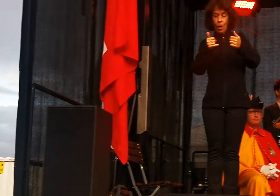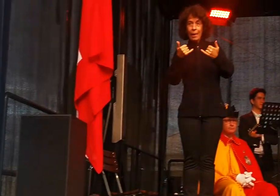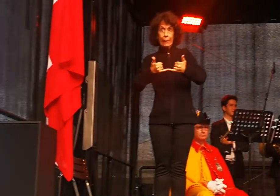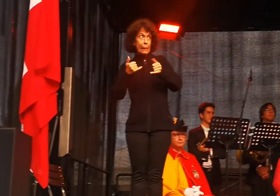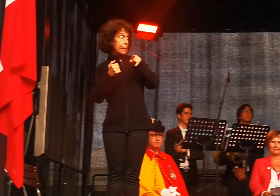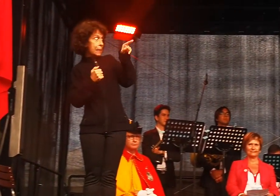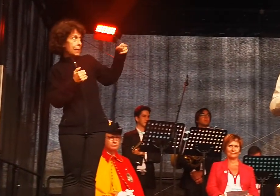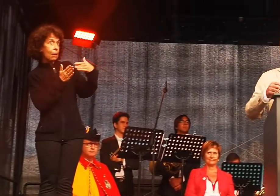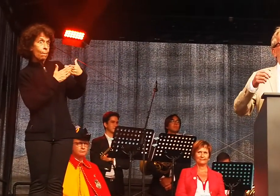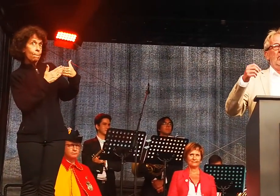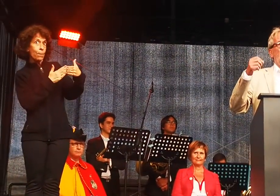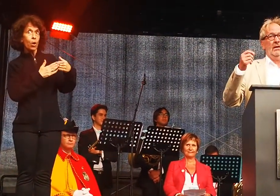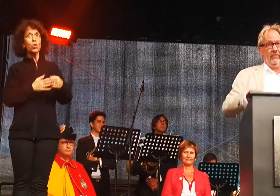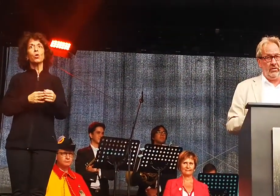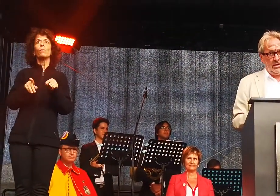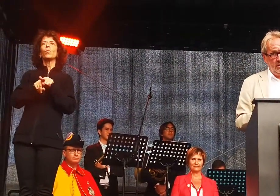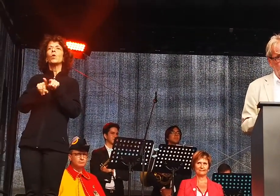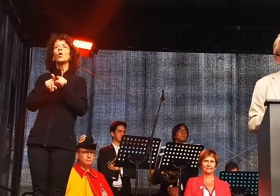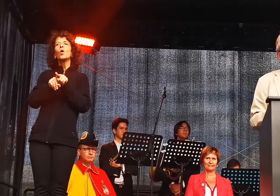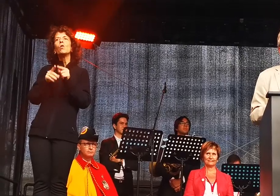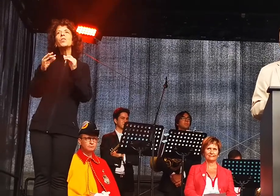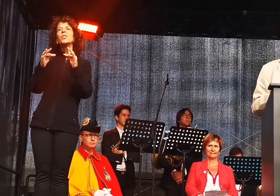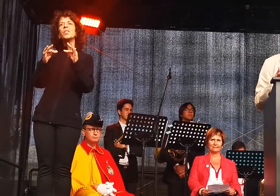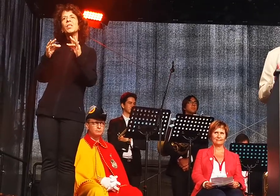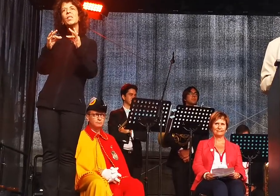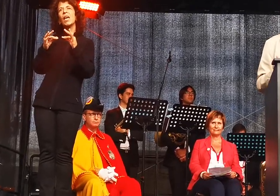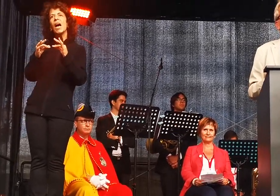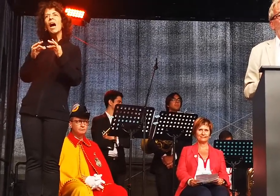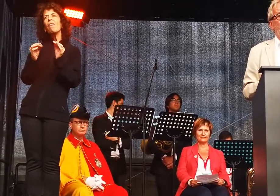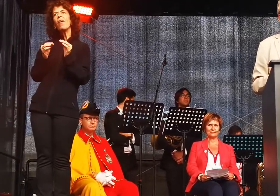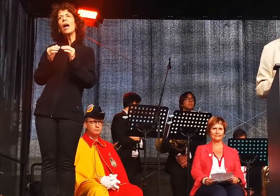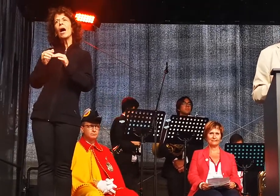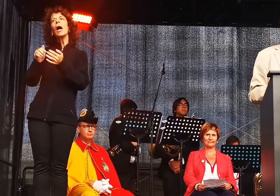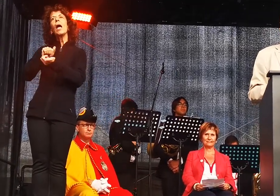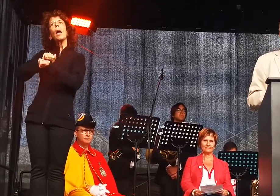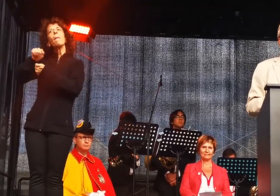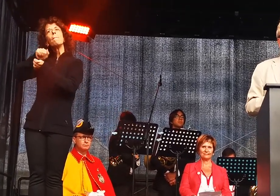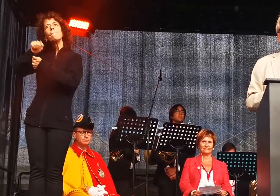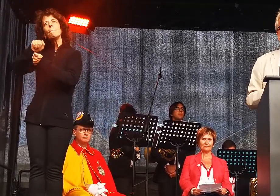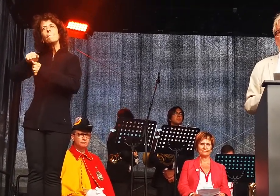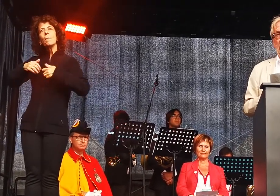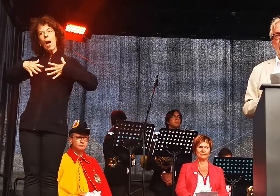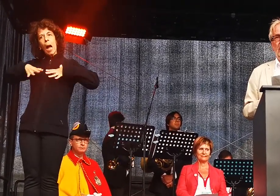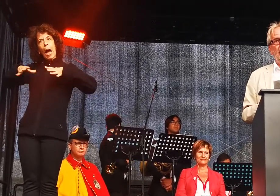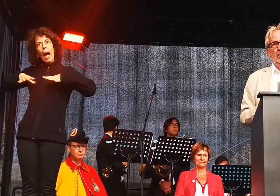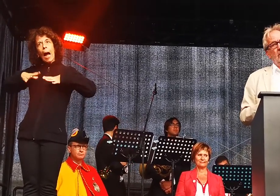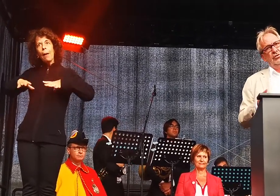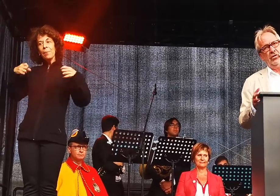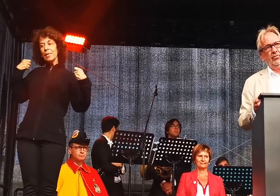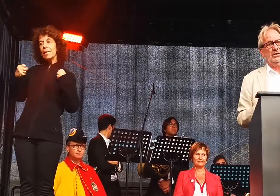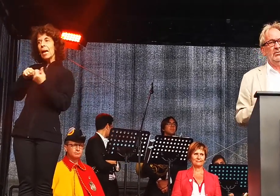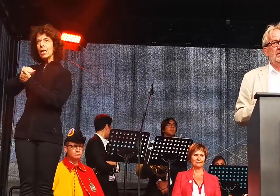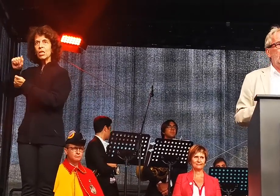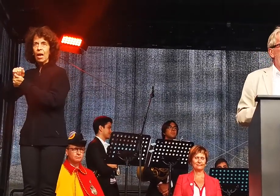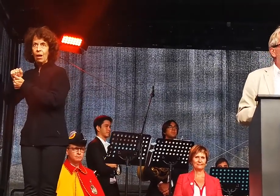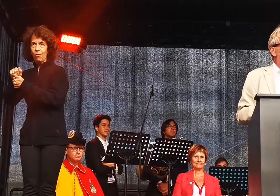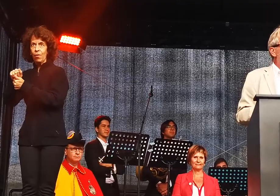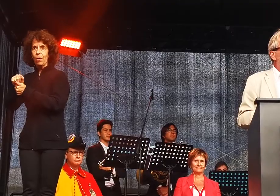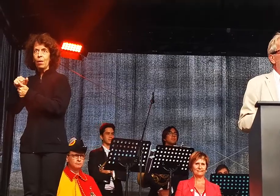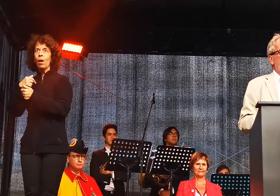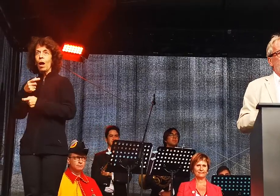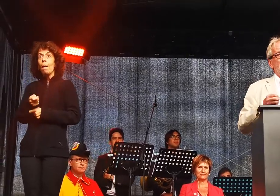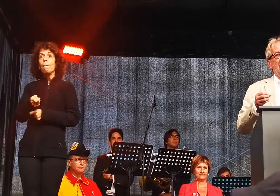On a donc des moulins, on a des lavandières pour l'hygiène, pour laver le linge. On a également, je suis un peu responsable